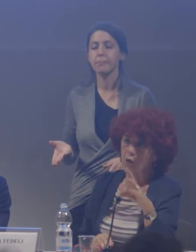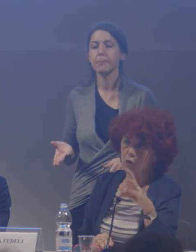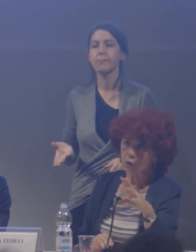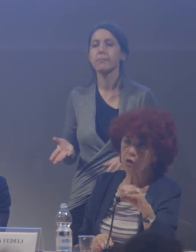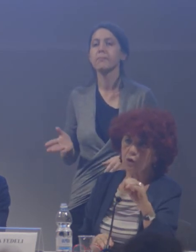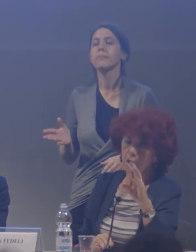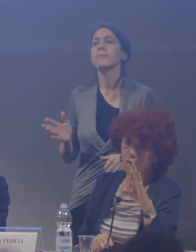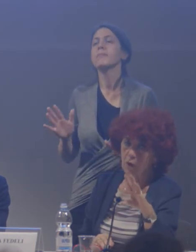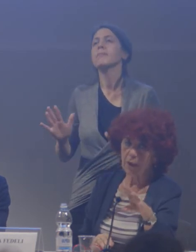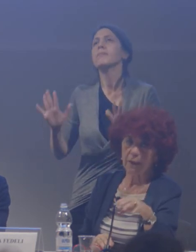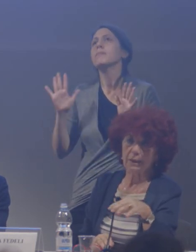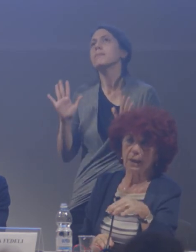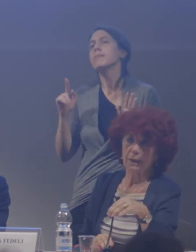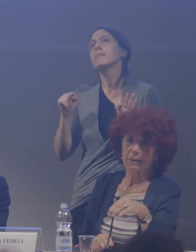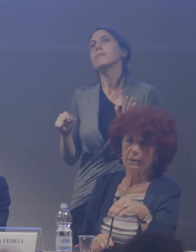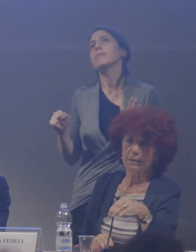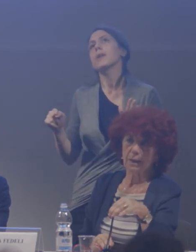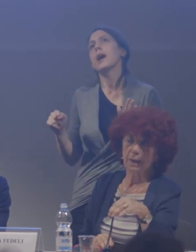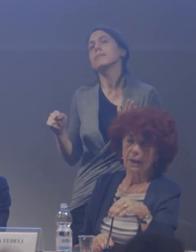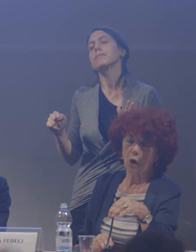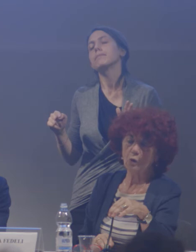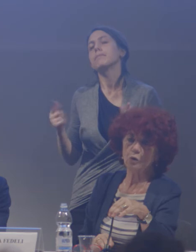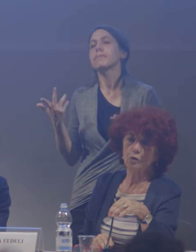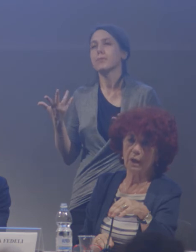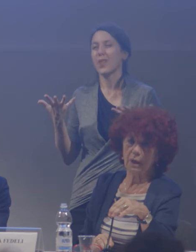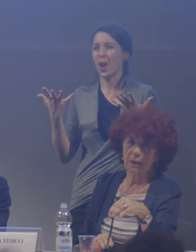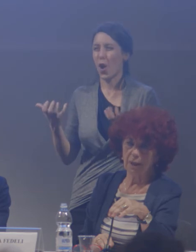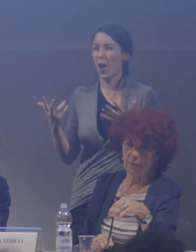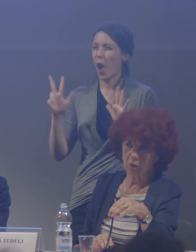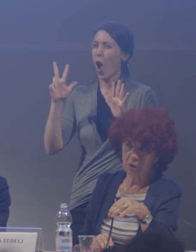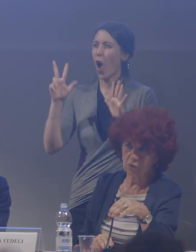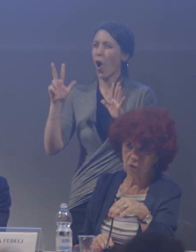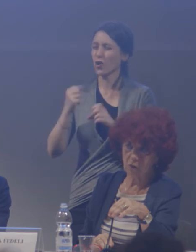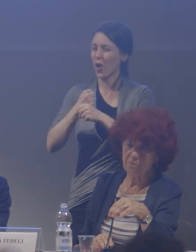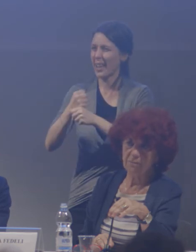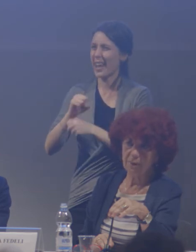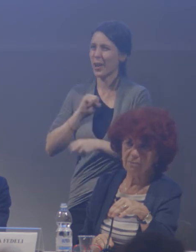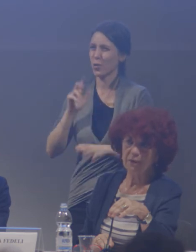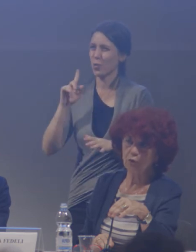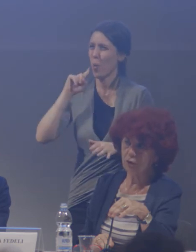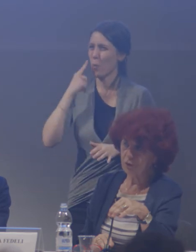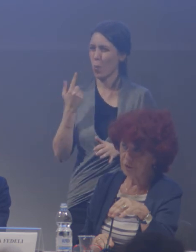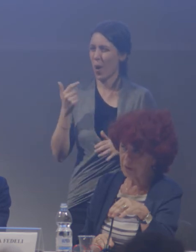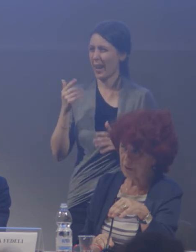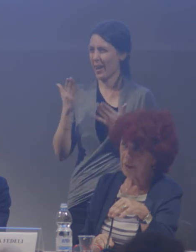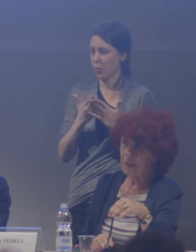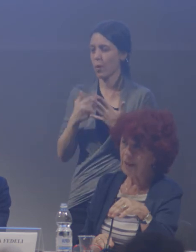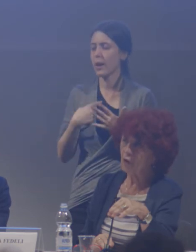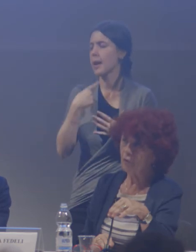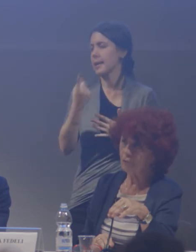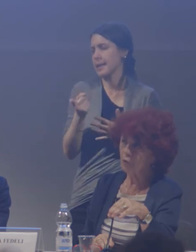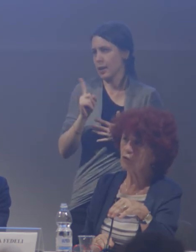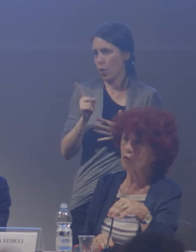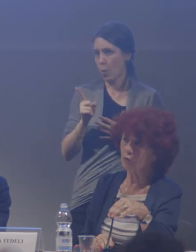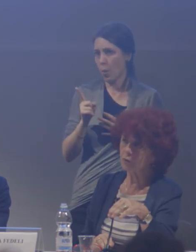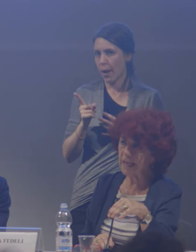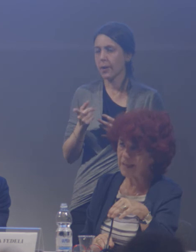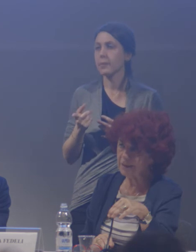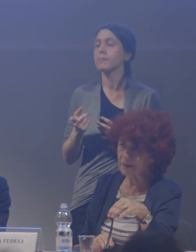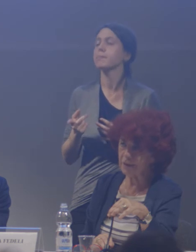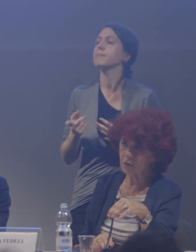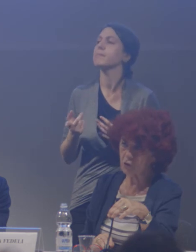nella costruzione concreta delle 8 deleghe della buona scuola, mi permetto di dire che nel confronto